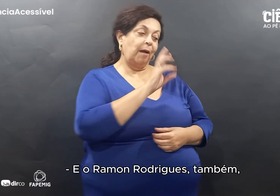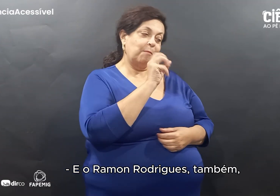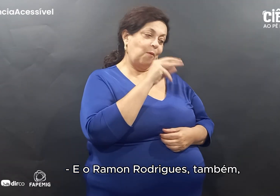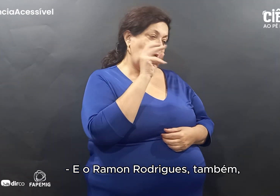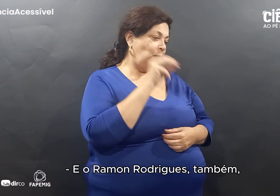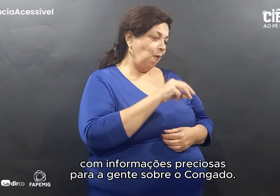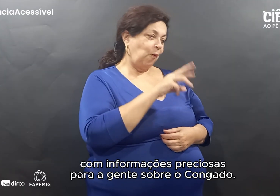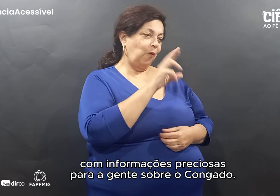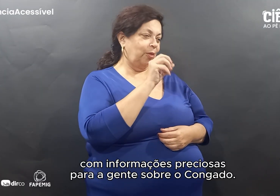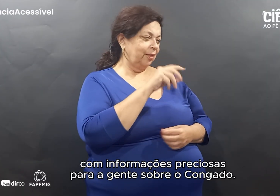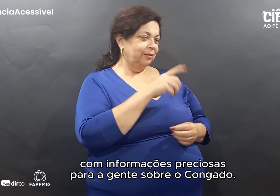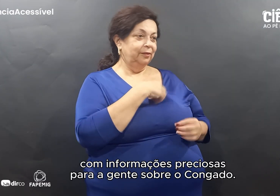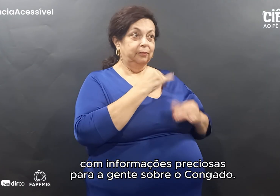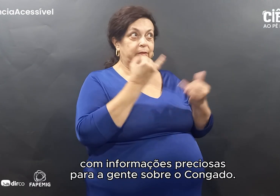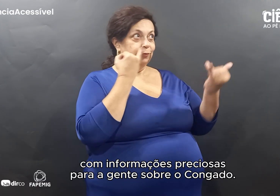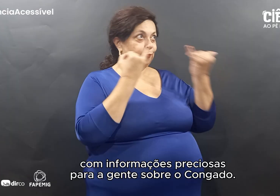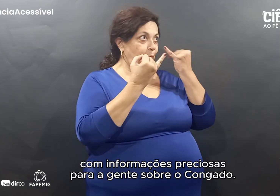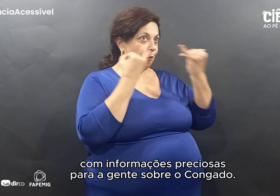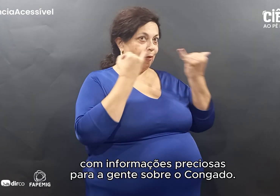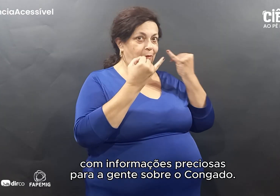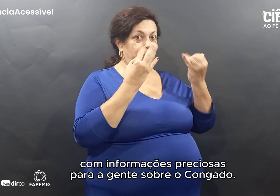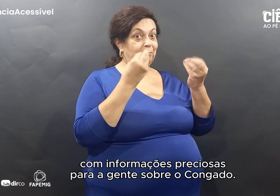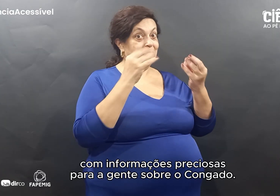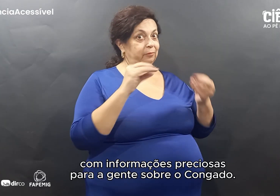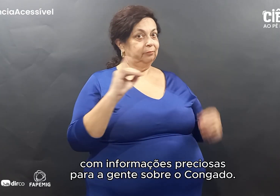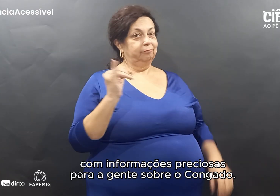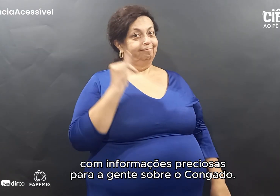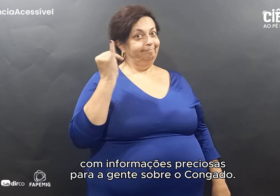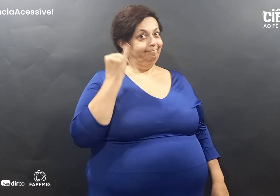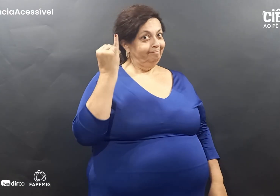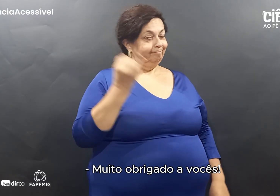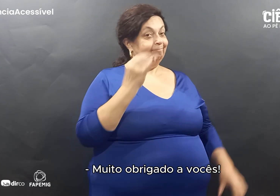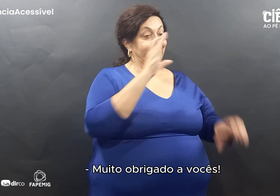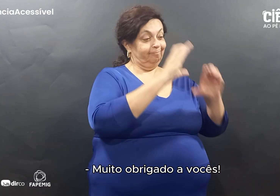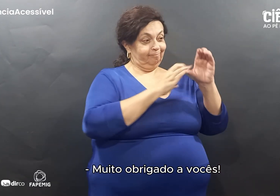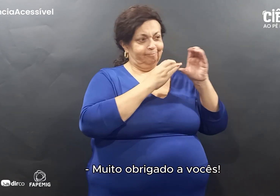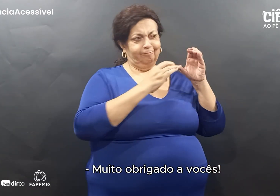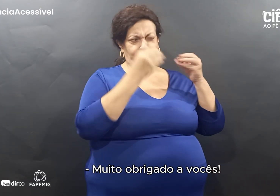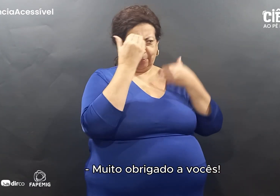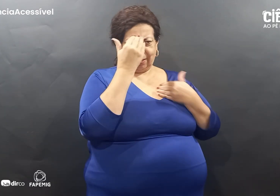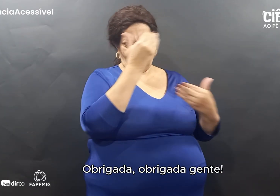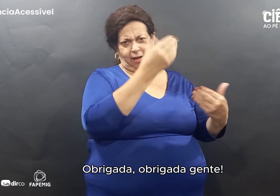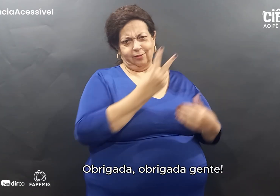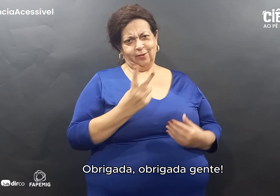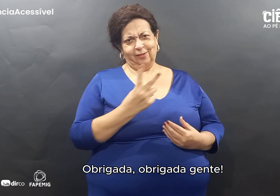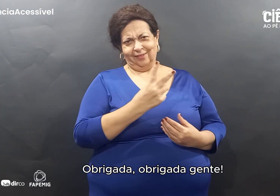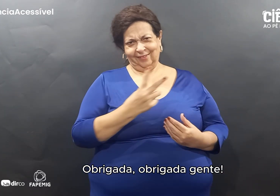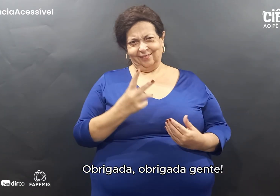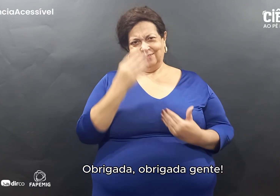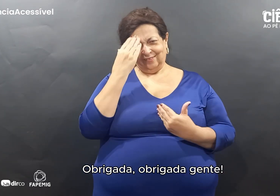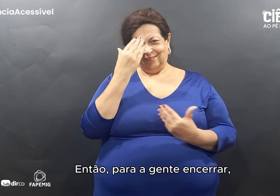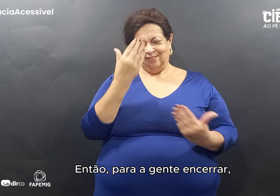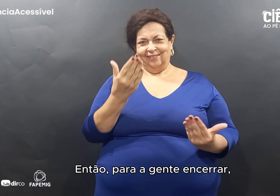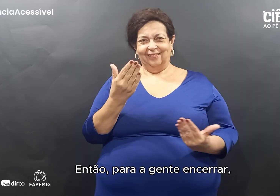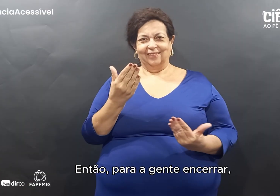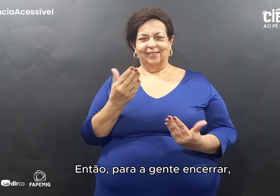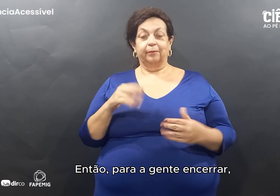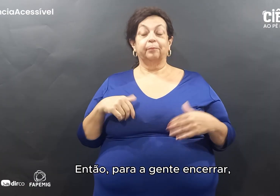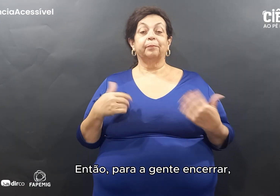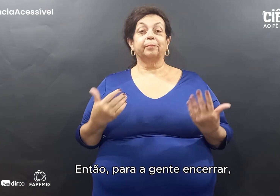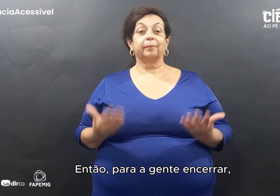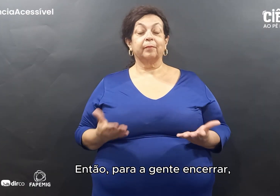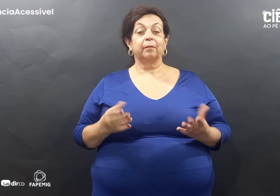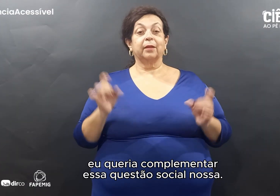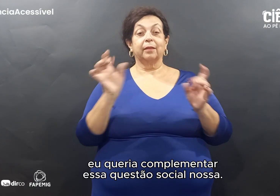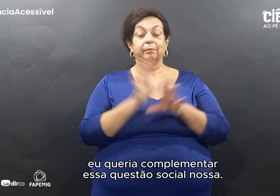Ramon Rodrigues também com informações aí preciosas para a gente sobre o Congado. Muito obrigado a vocês. Obrigada, gente. Então, para a